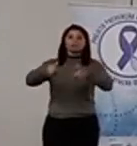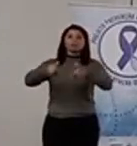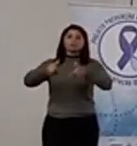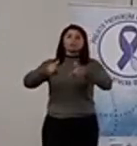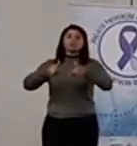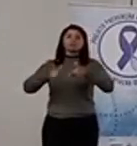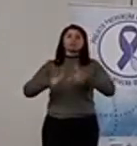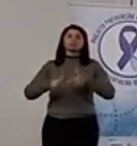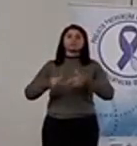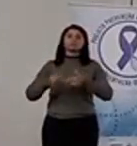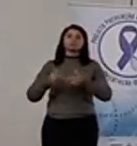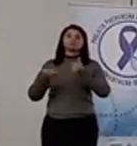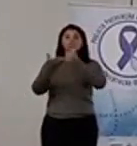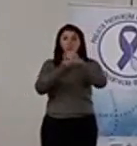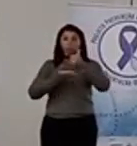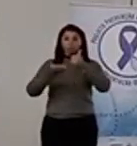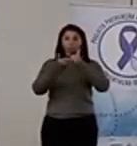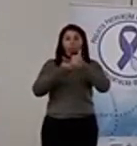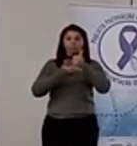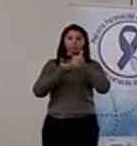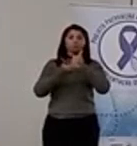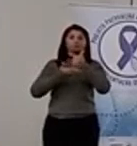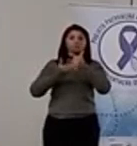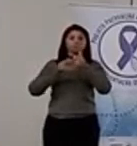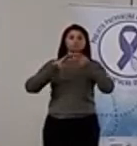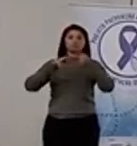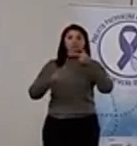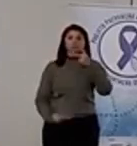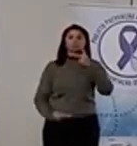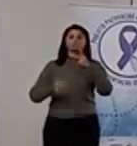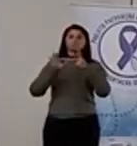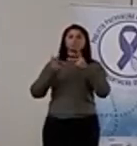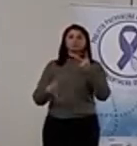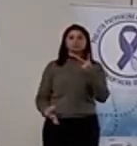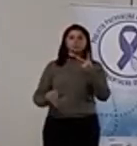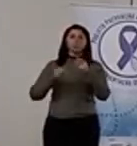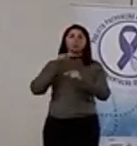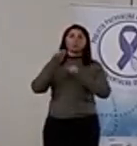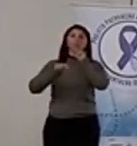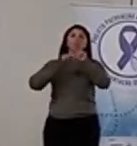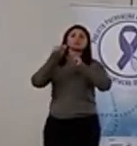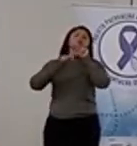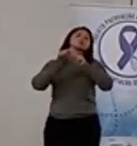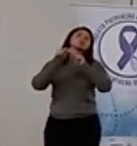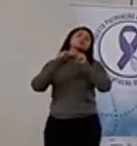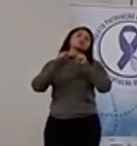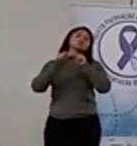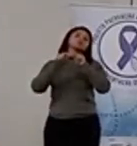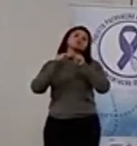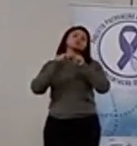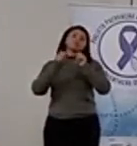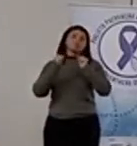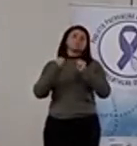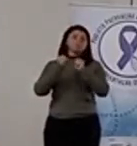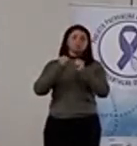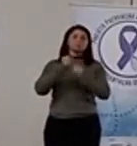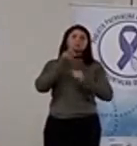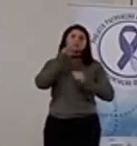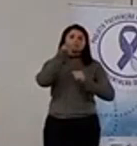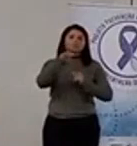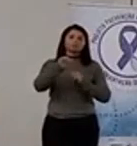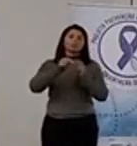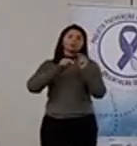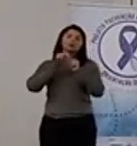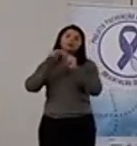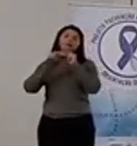primariamente genética, certo? Então, assim, eu posso me referir a uma malformação congênita, e aí quer